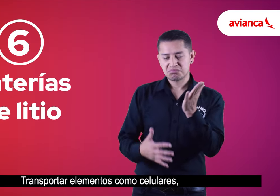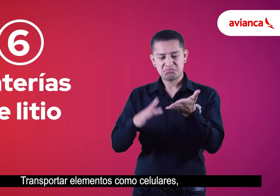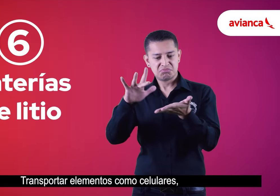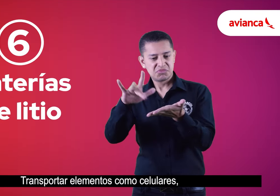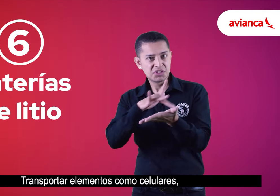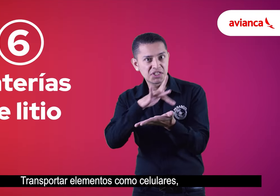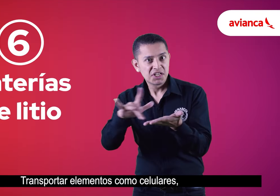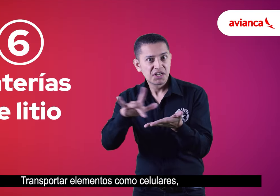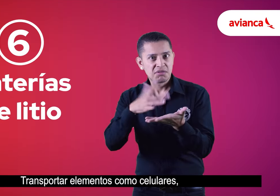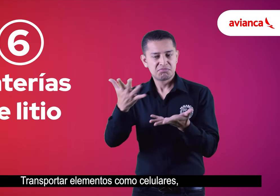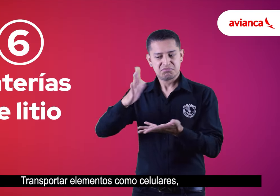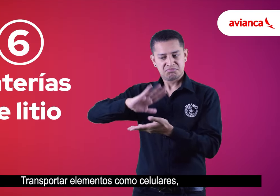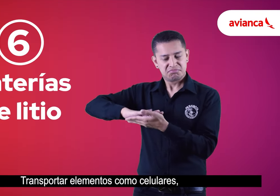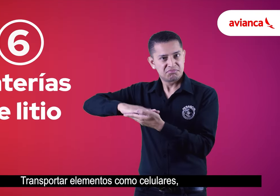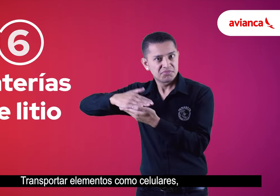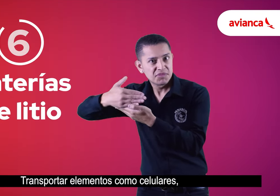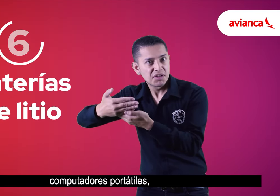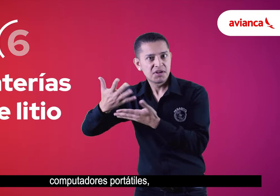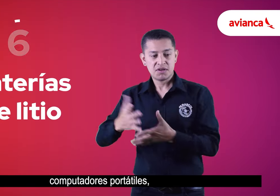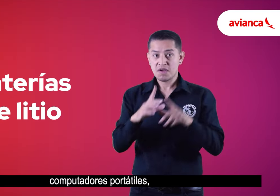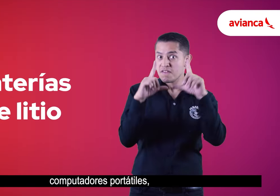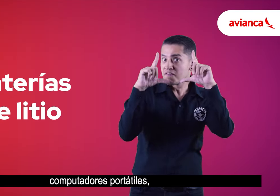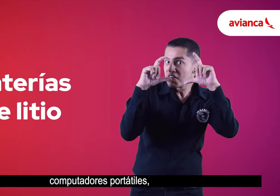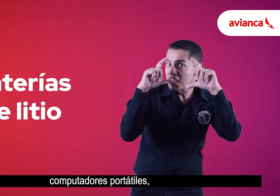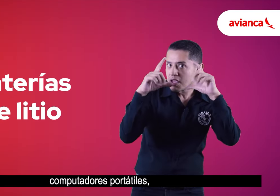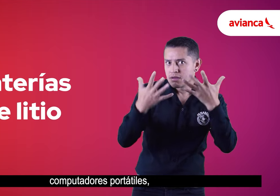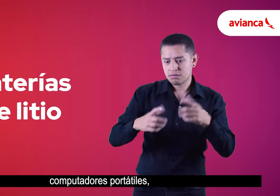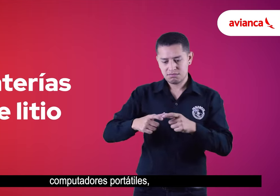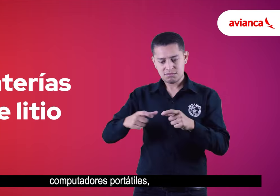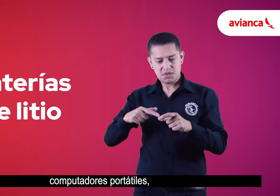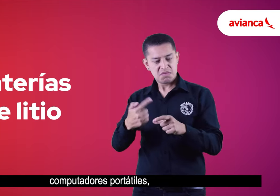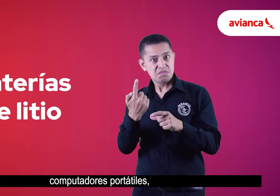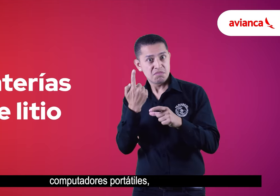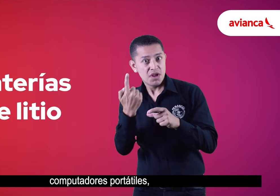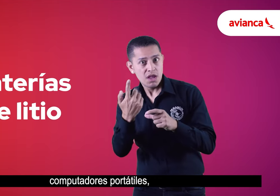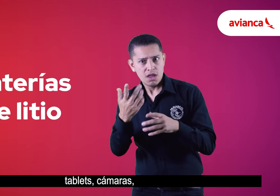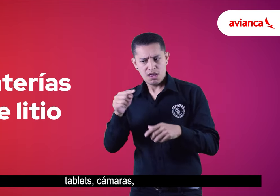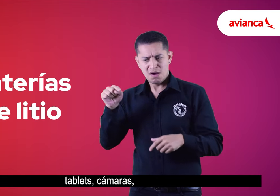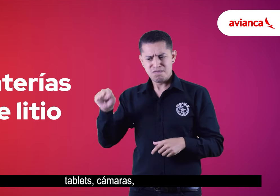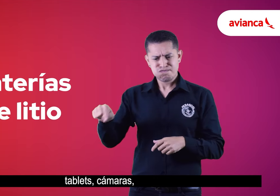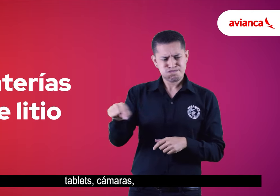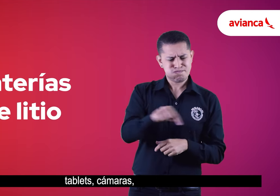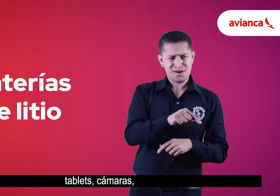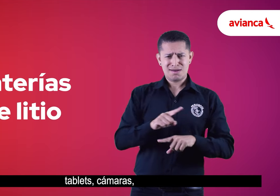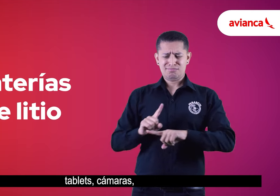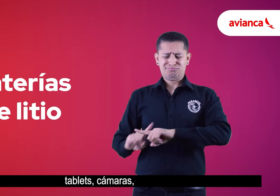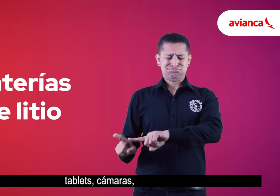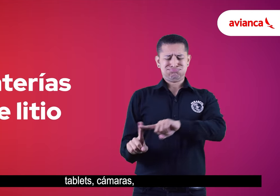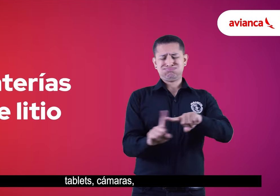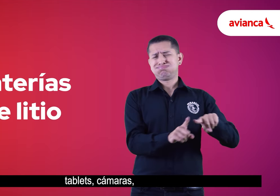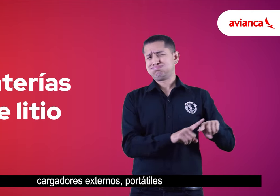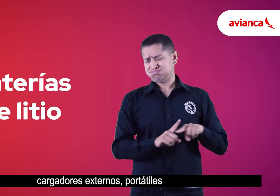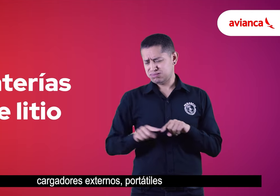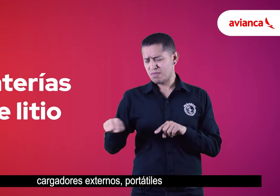Transportar elementos como celulares, computadores, portátiles, tablets, cámaras,